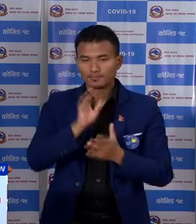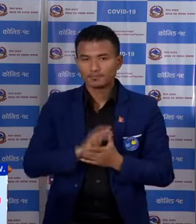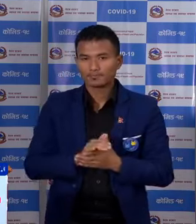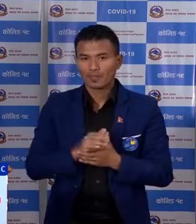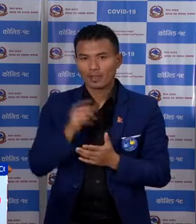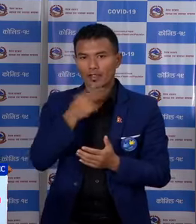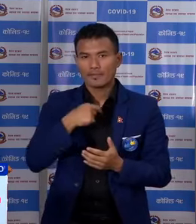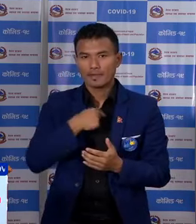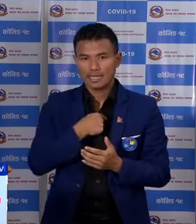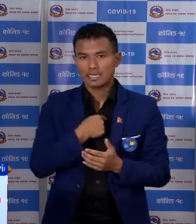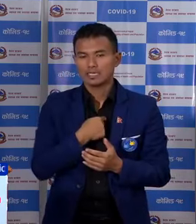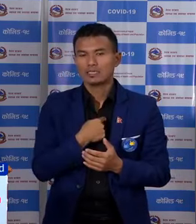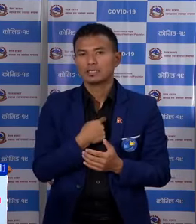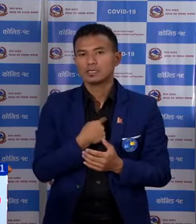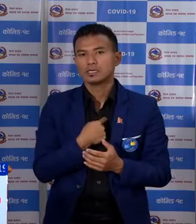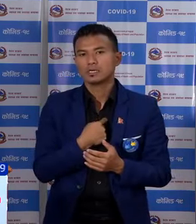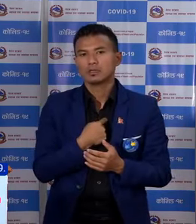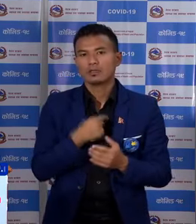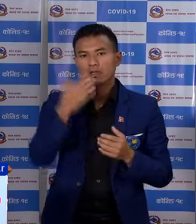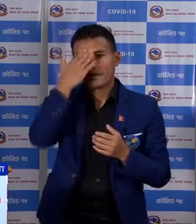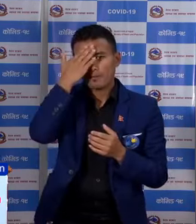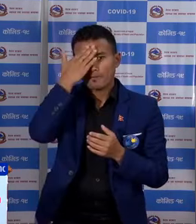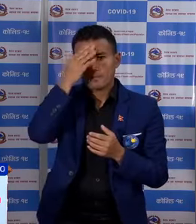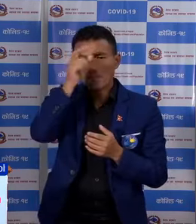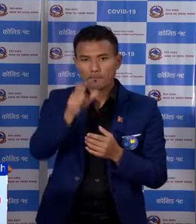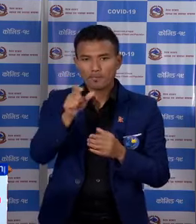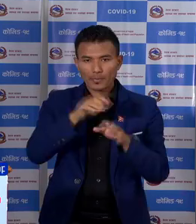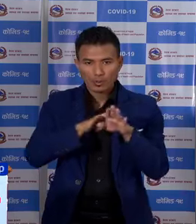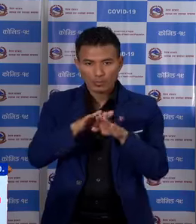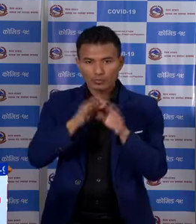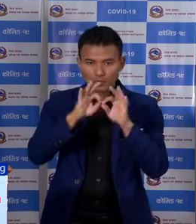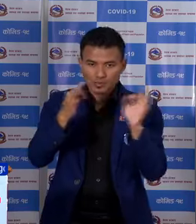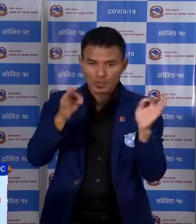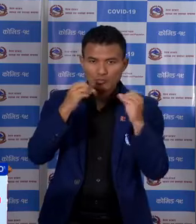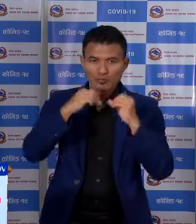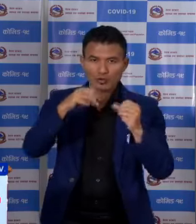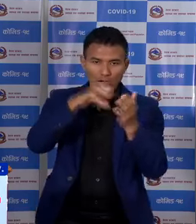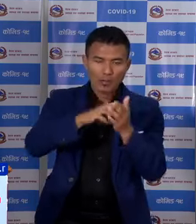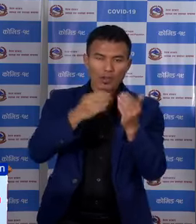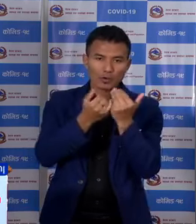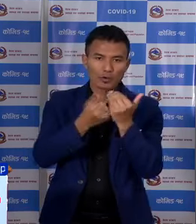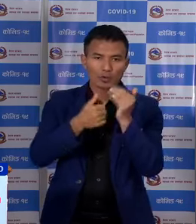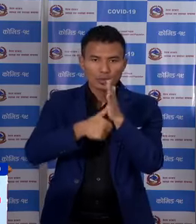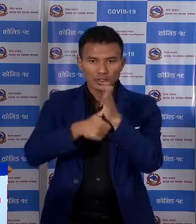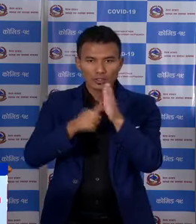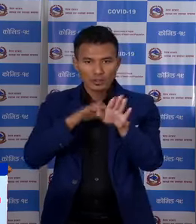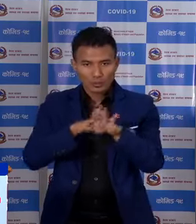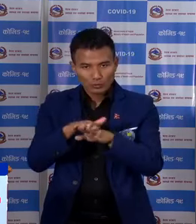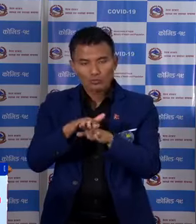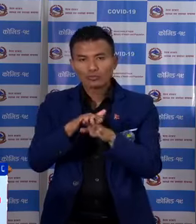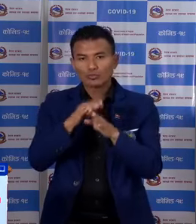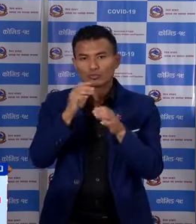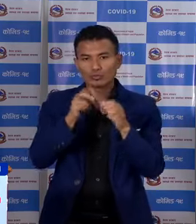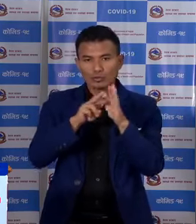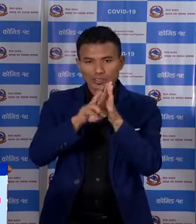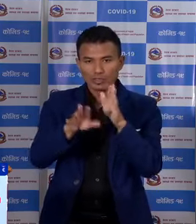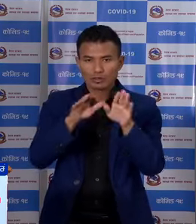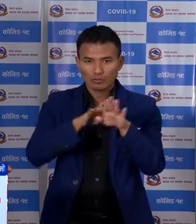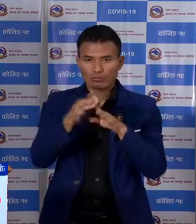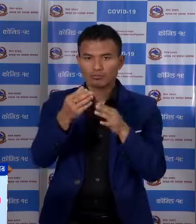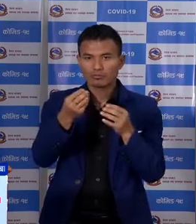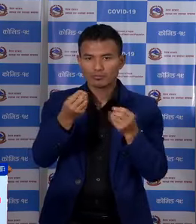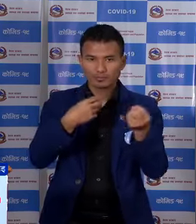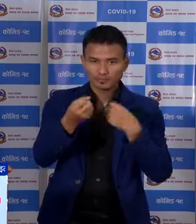आमिलाई संक्रमित बेक्ति अरुको बिविन्न प्रयोक्सालामा गरिएका परिक्षेन अरुको नती जाहरु